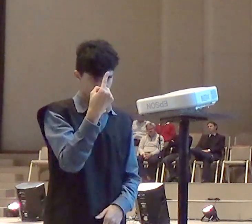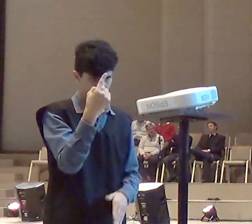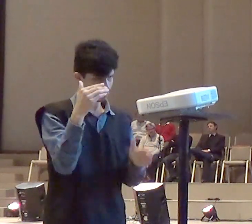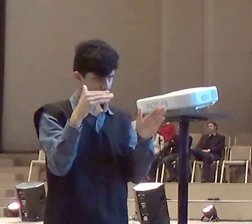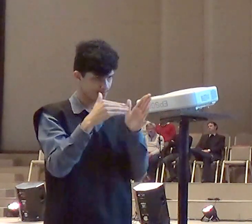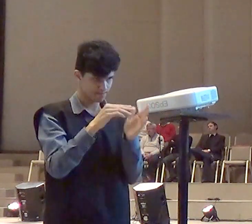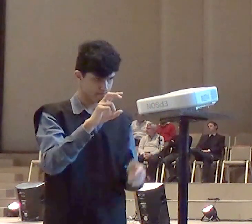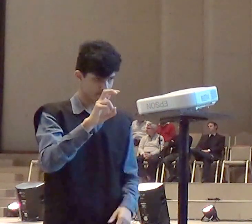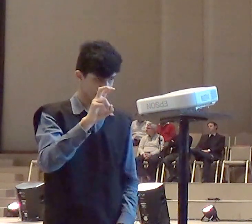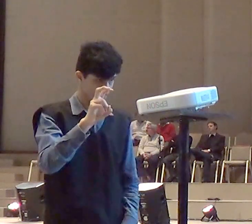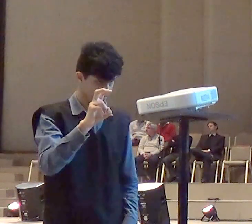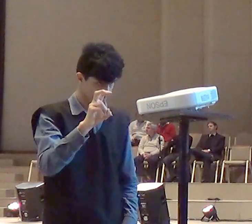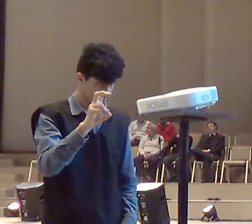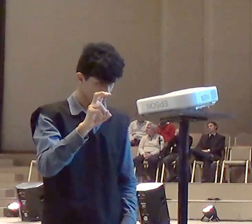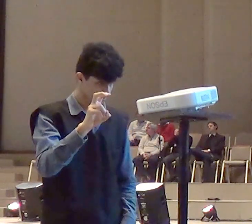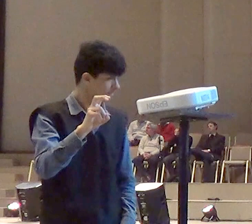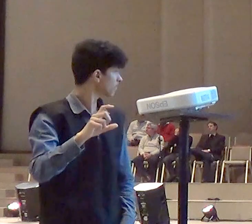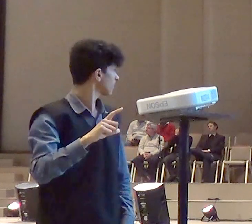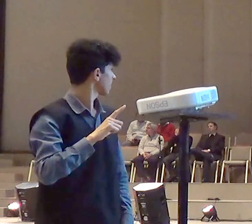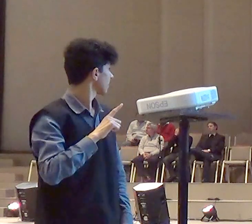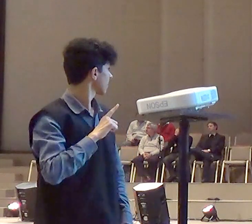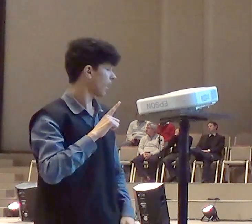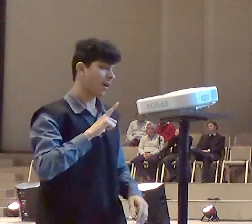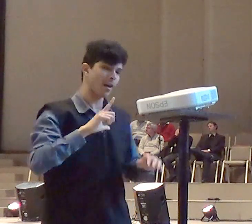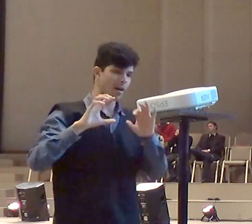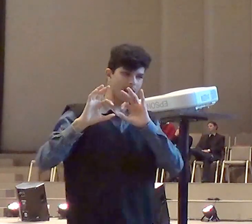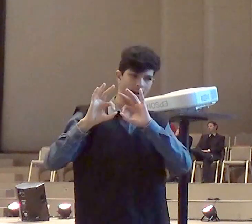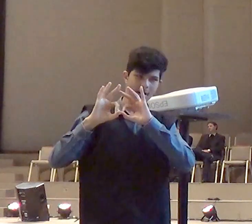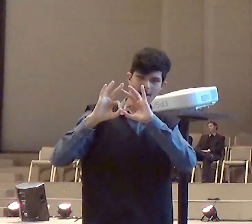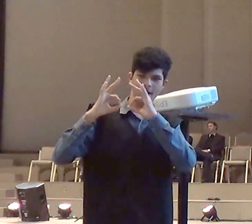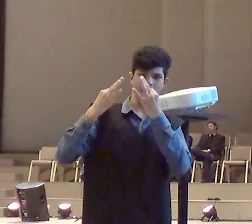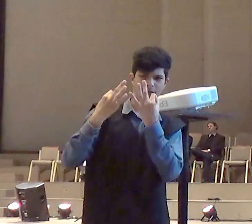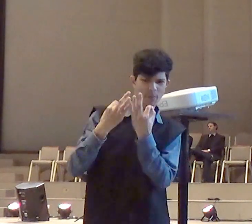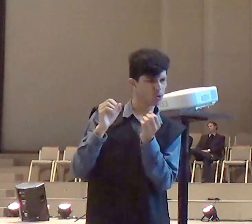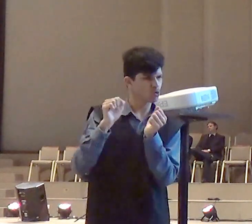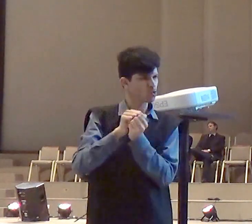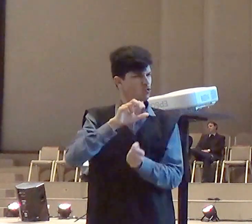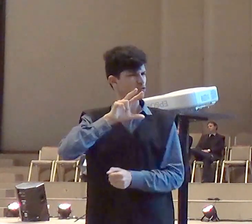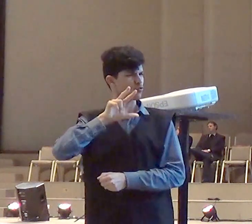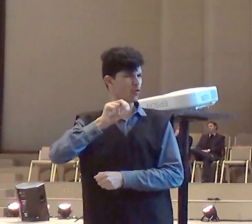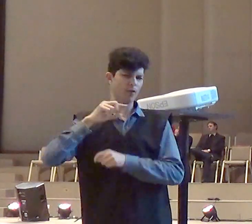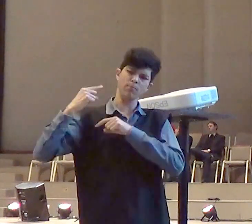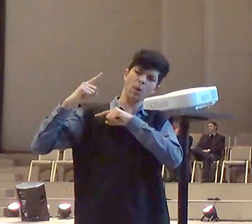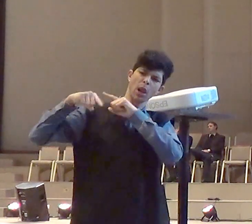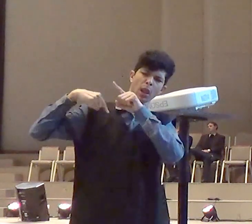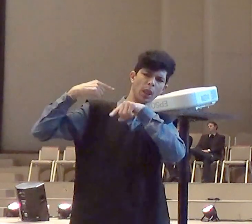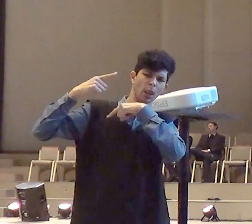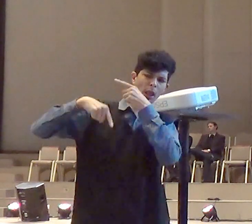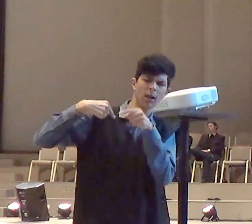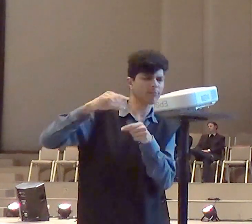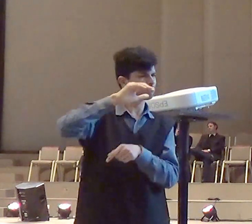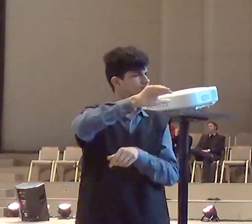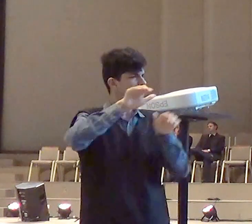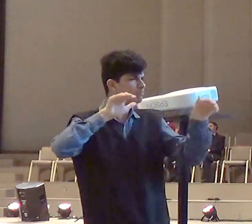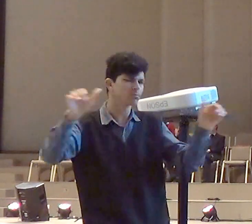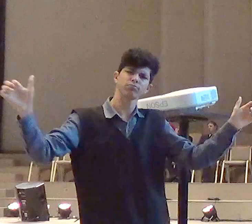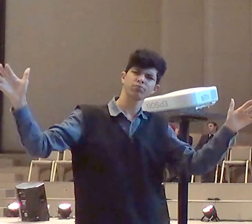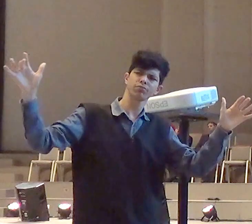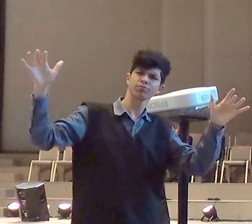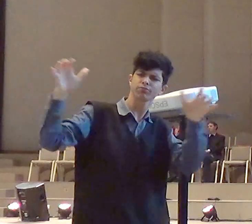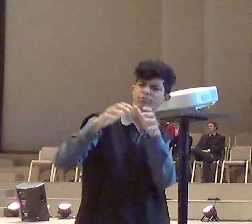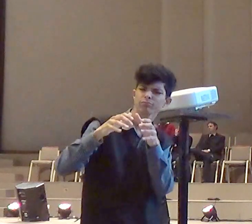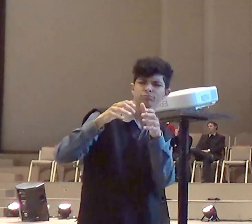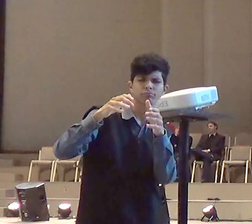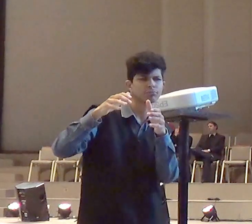Corá filho de zar Neto de coate bisneto de Levi reuniu datan e a birão filhos de Eliabe